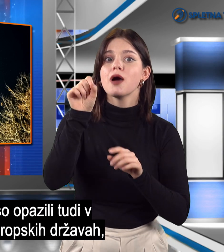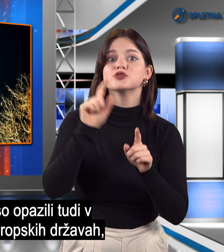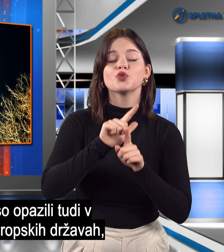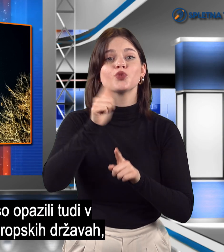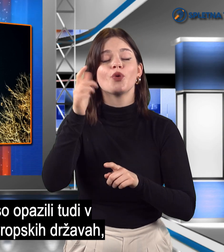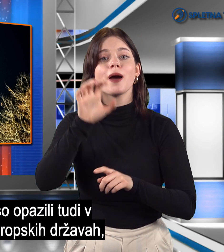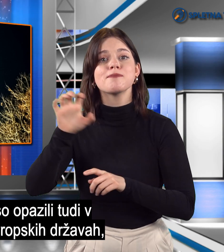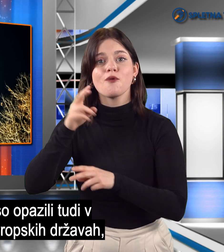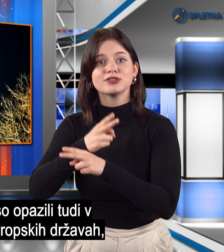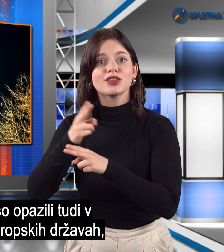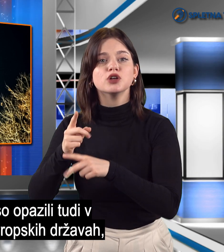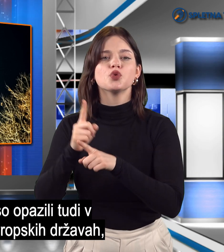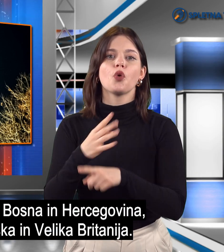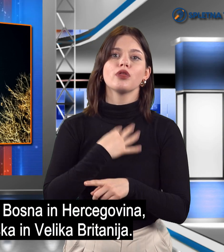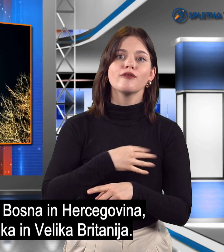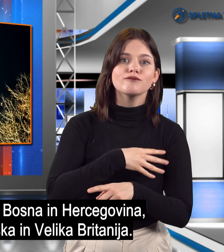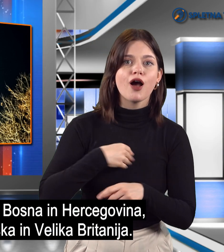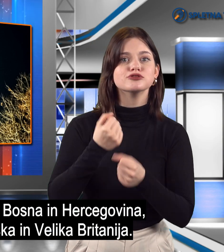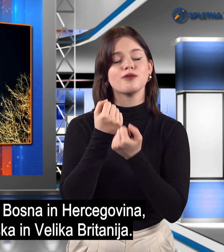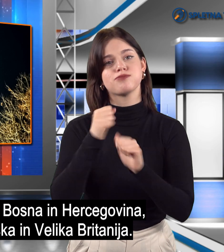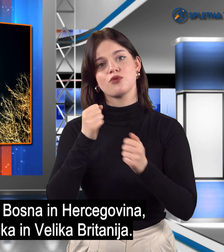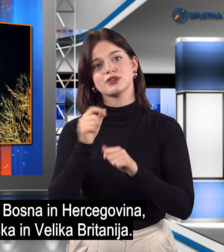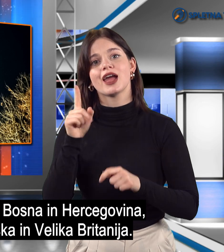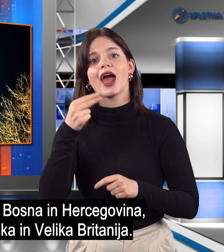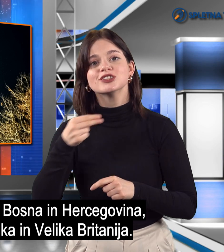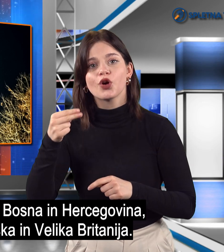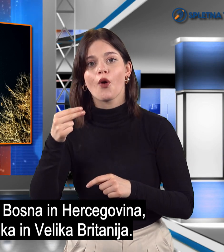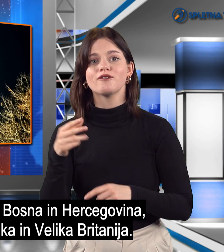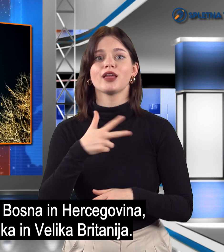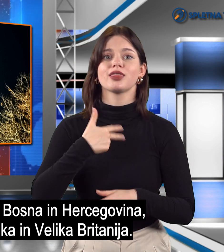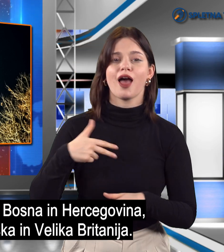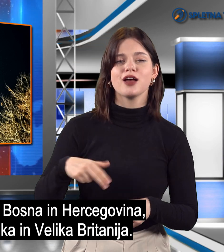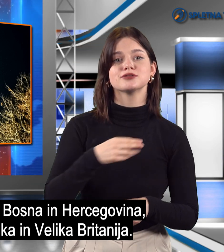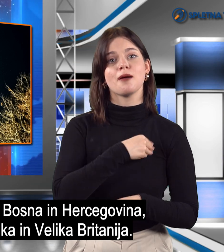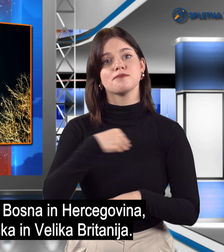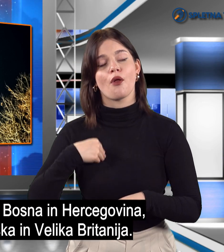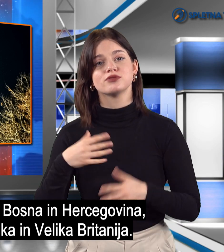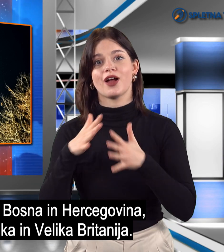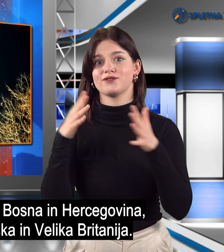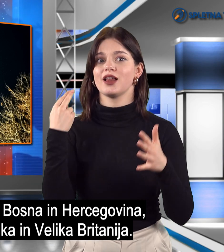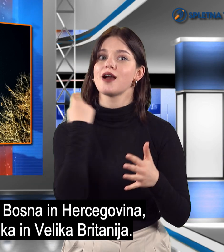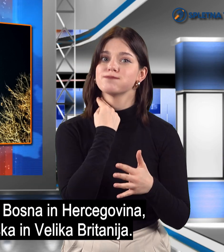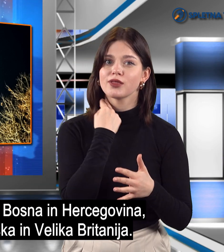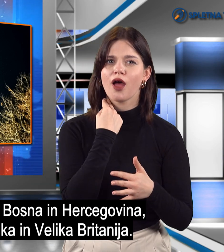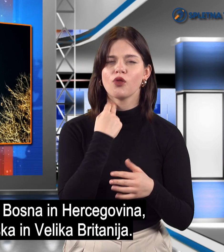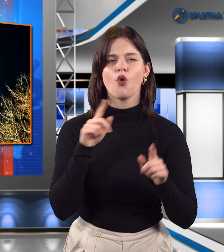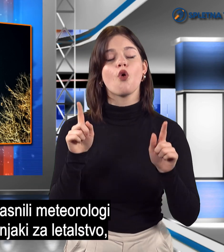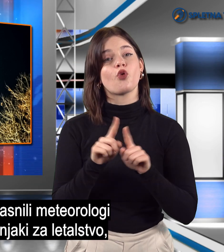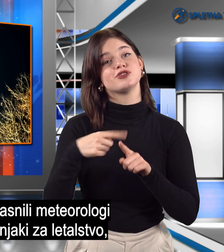tudi v drugih evropskih državah, kot so Hrvaška, Bosna in Hercegovina, Danska, Poljska in Velika Britanija.